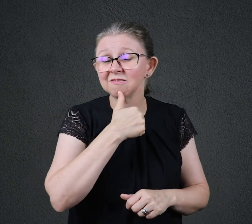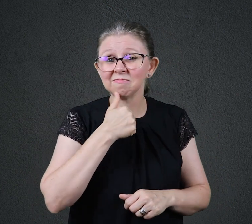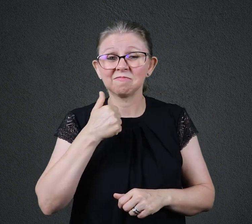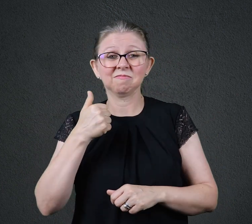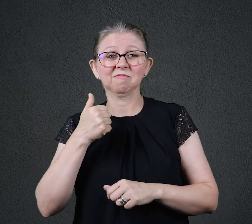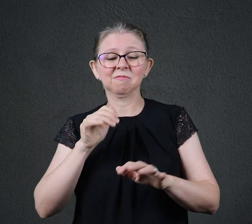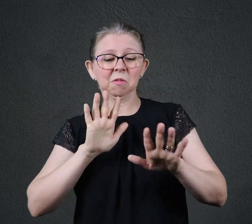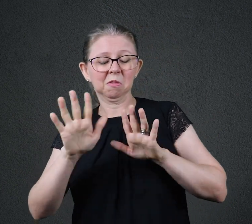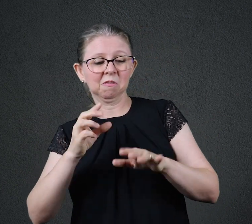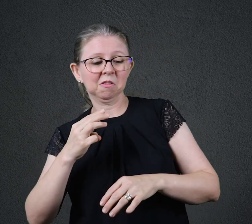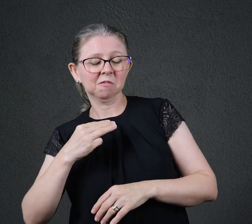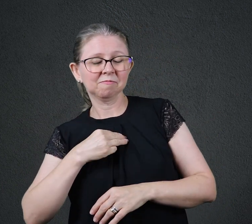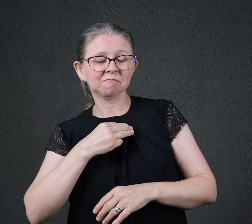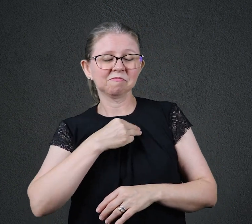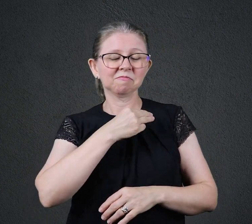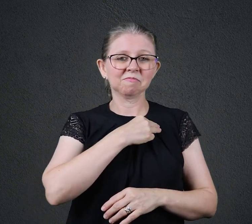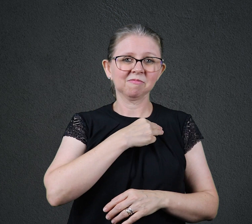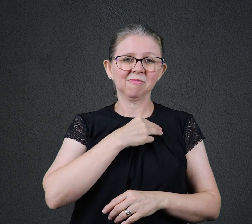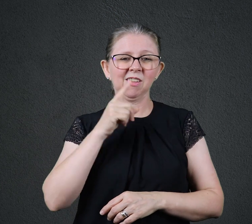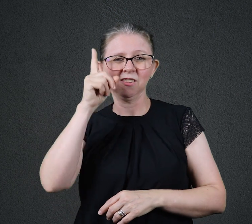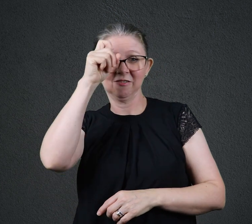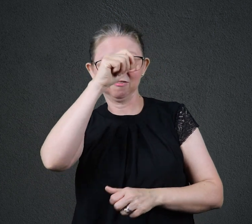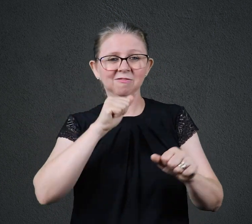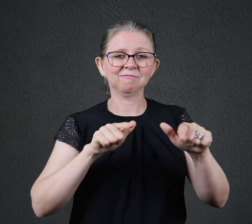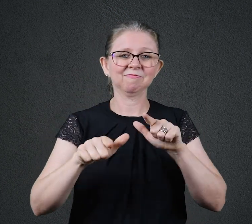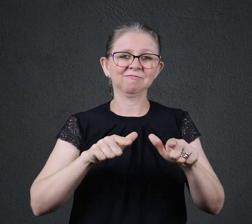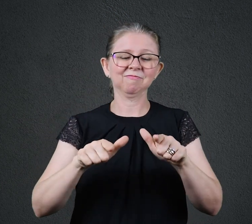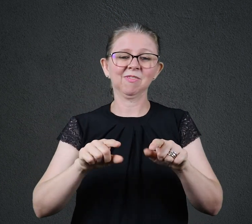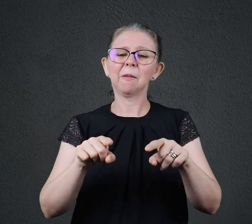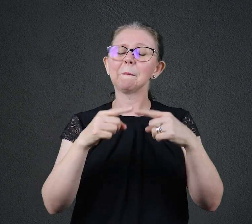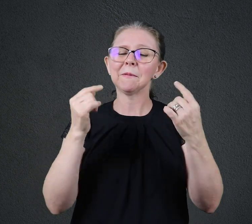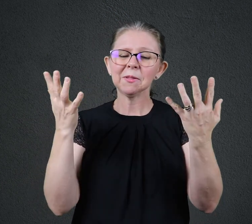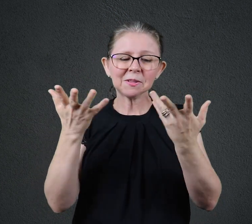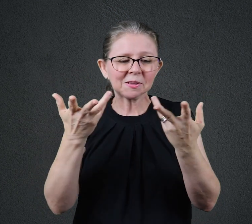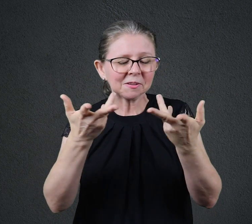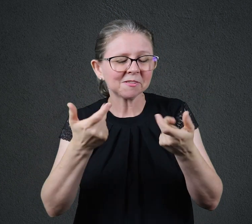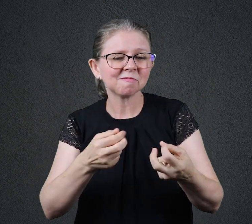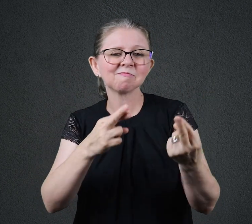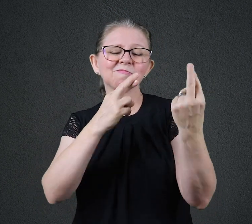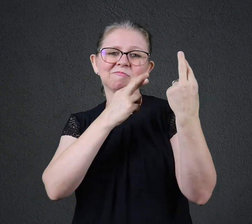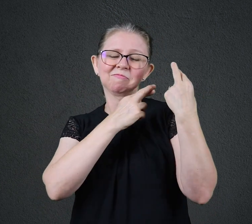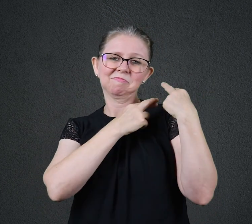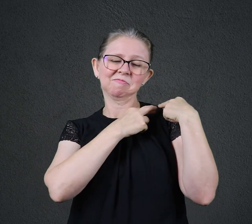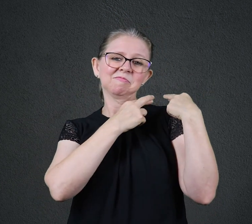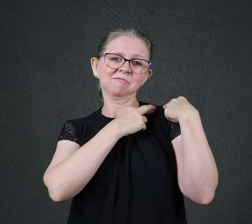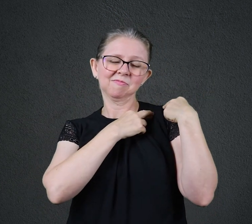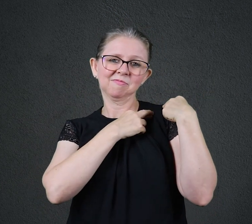seria maravilhoso se os responsáveis por essas obras pudessem fazer como Moisés: chegar ao ponto de ter de